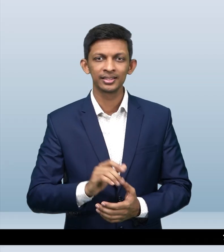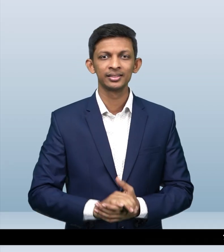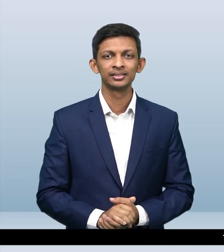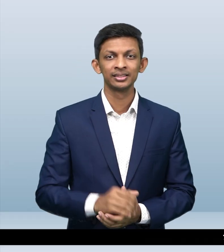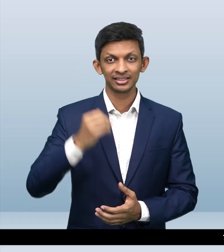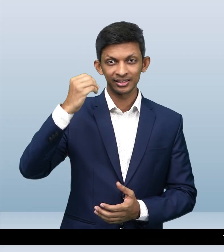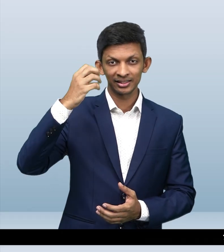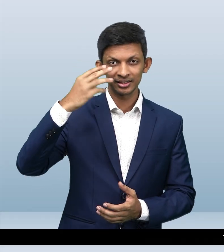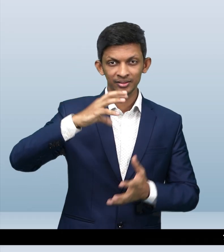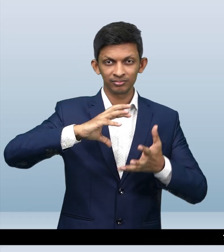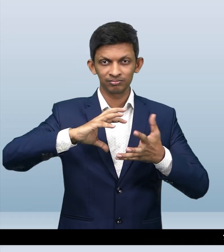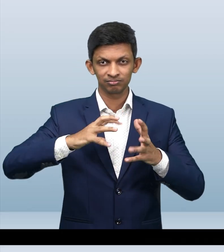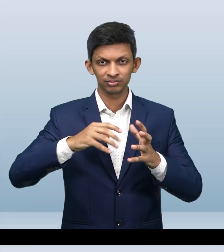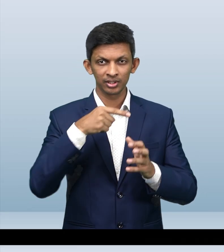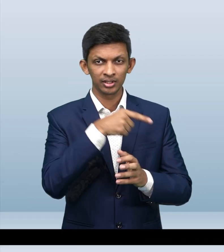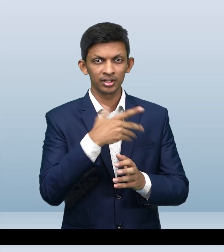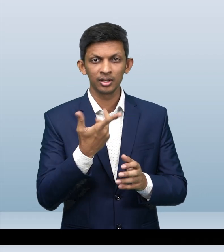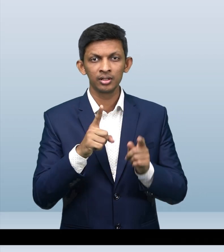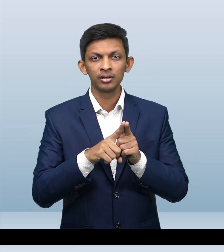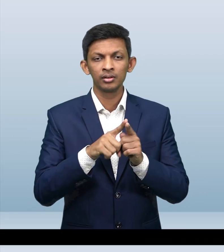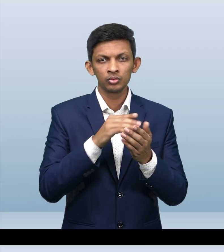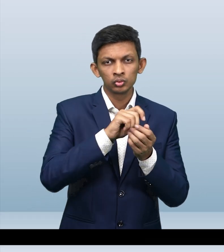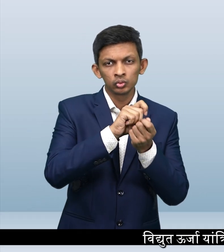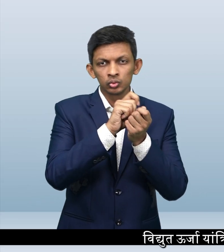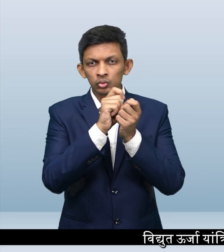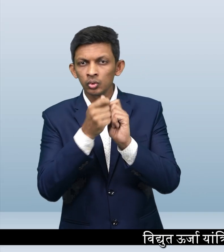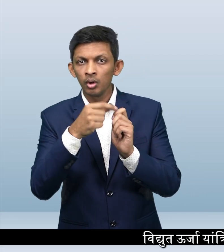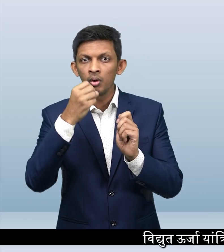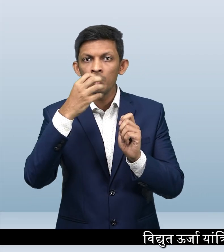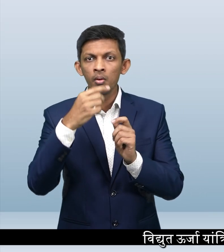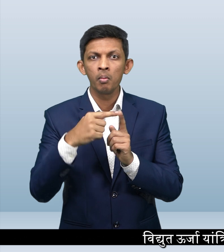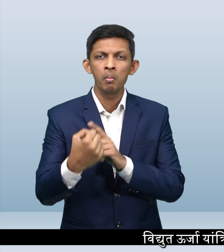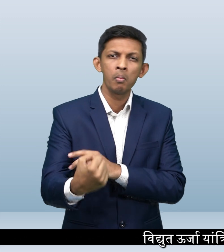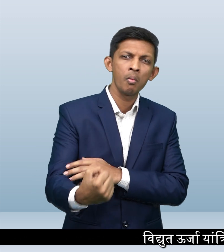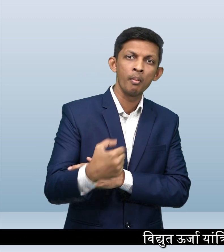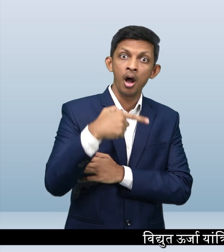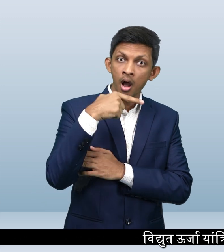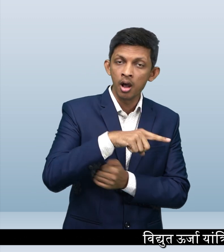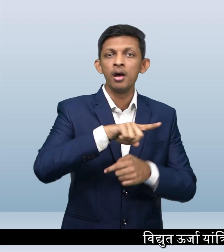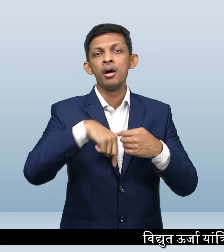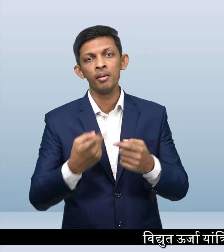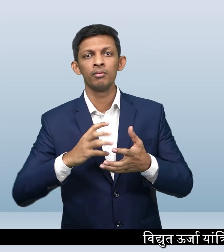महत्त्वाची शब्दावली. इलेक्ट्रिक मोटर विद्युत ऊर्जा यांत्रिक ऊर्जेत रूपांतरित करणारे